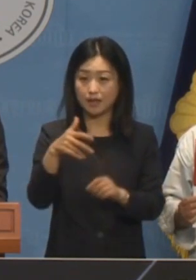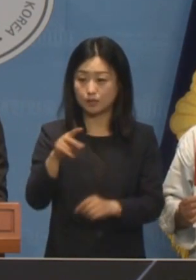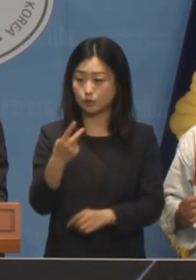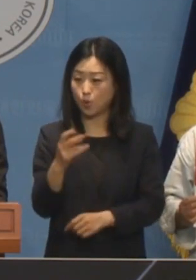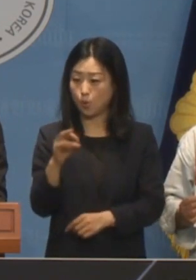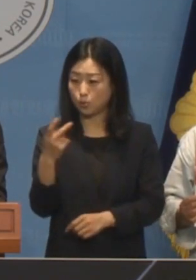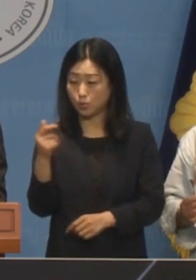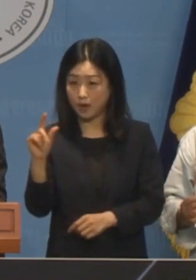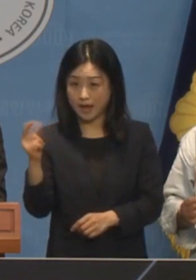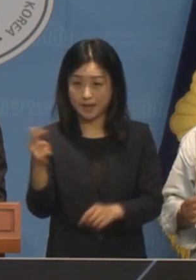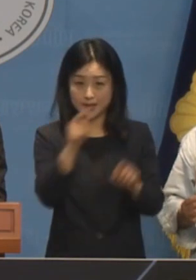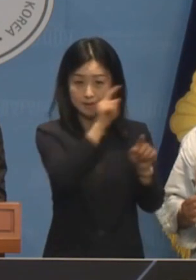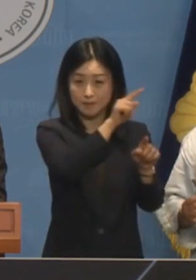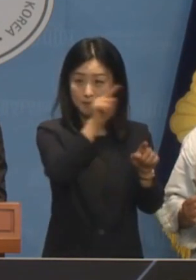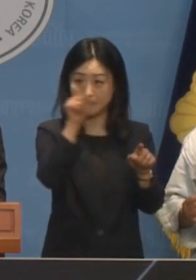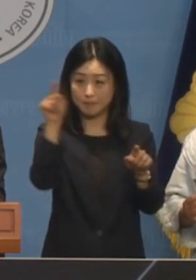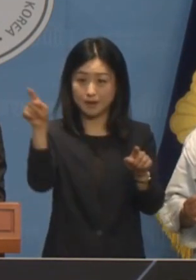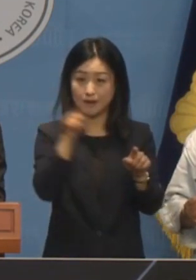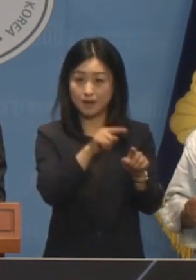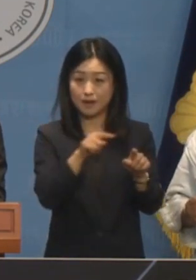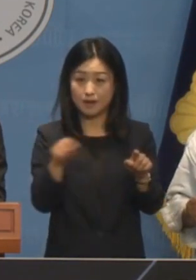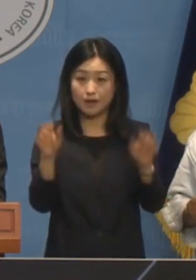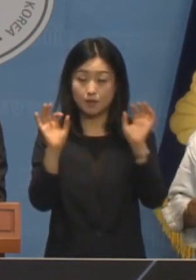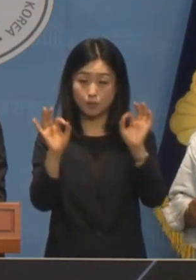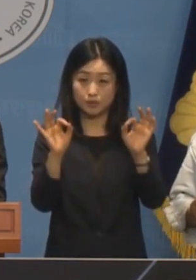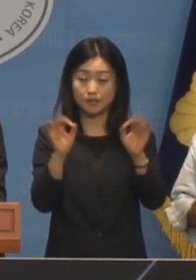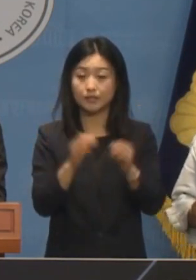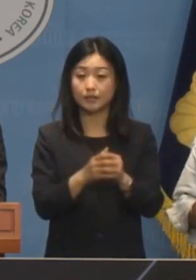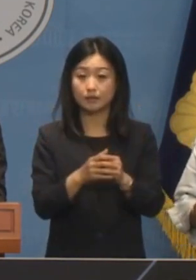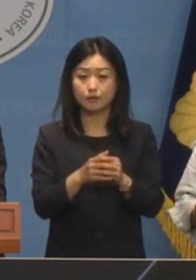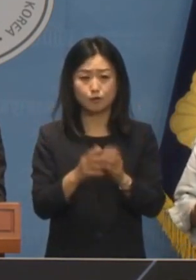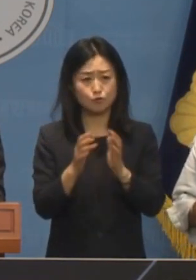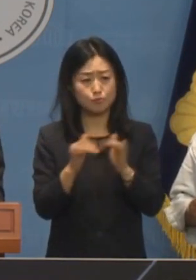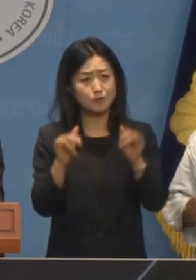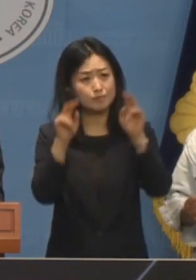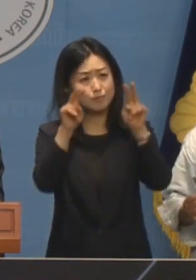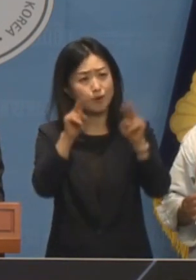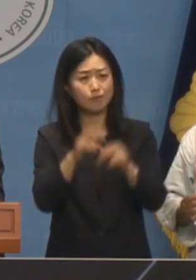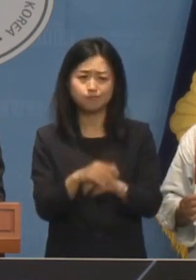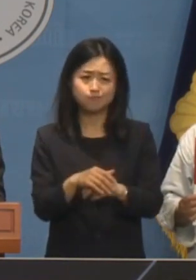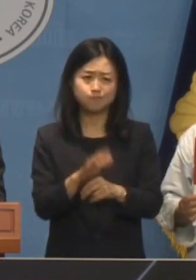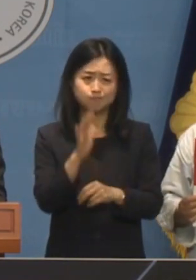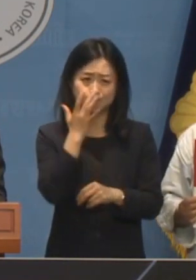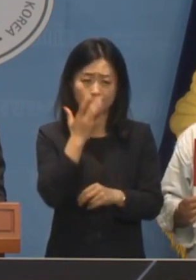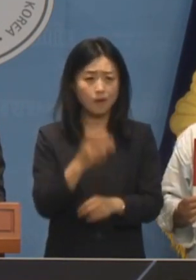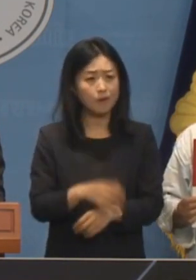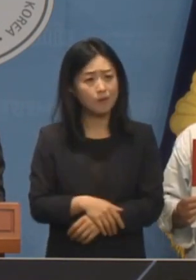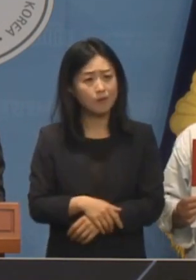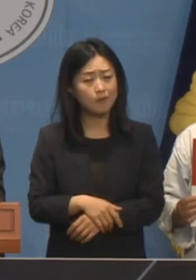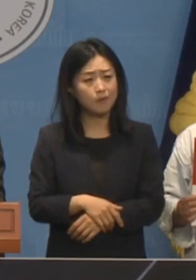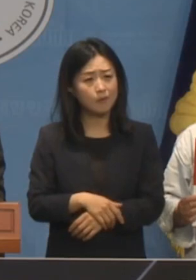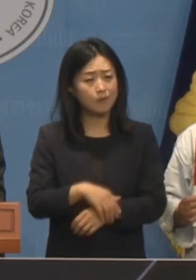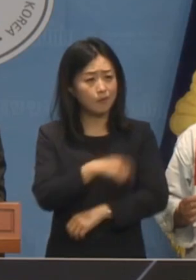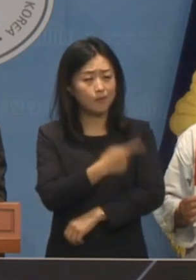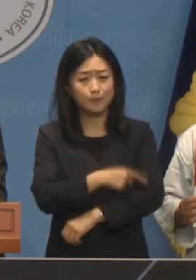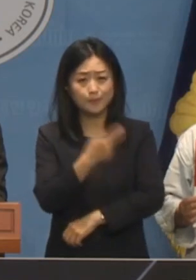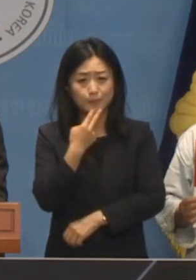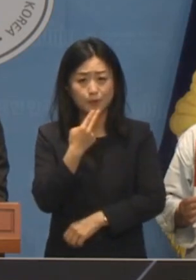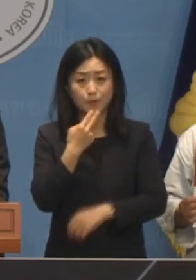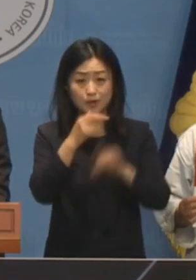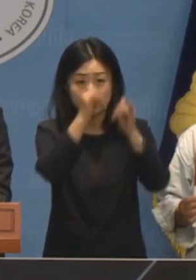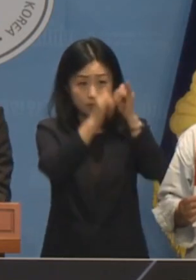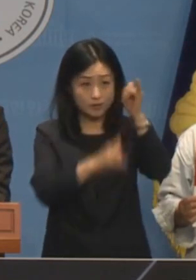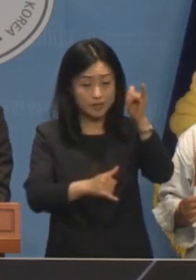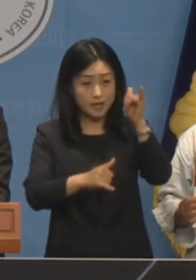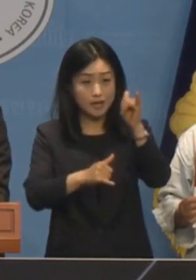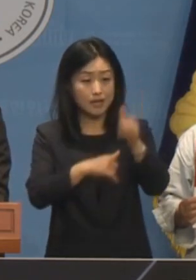왔다. 그런데 뒤돌아보면 인권위원장으로서 국민 눈높이에 맞는 인물은 보이지 않는다. 이는 역대 인권위원장의